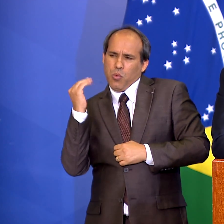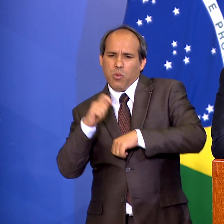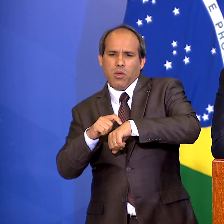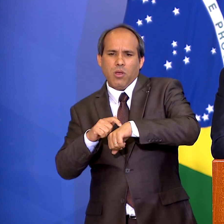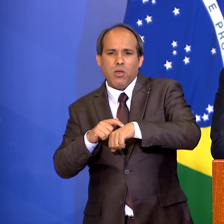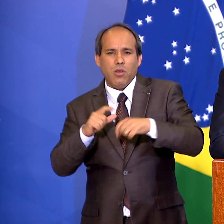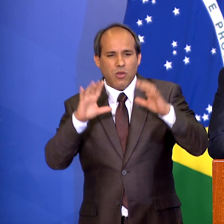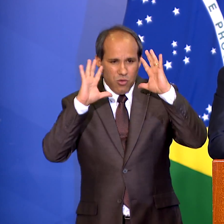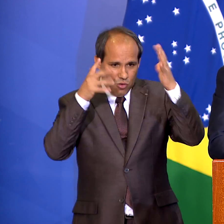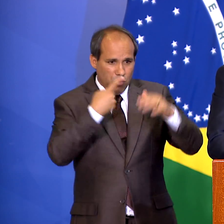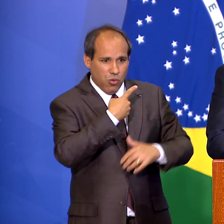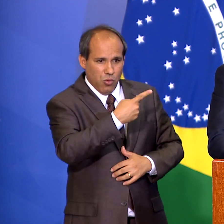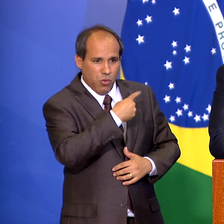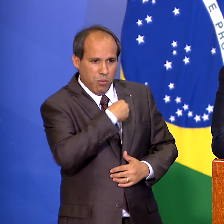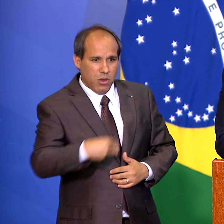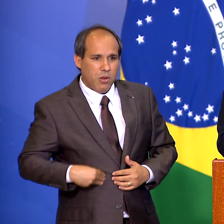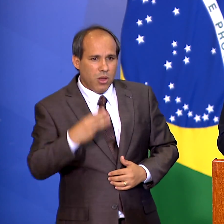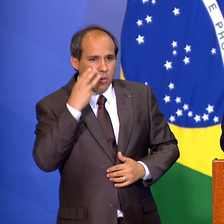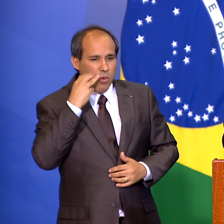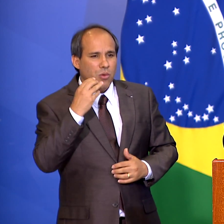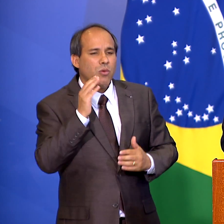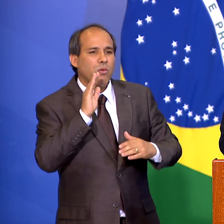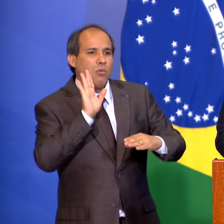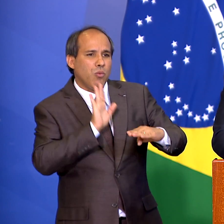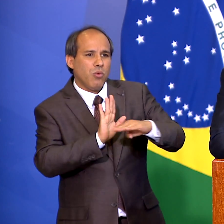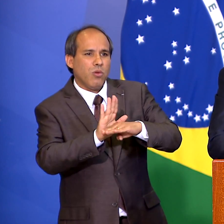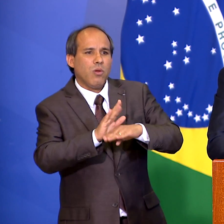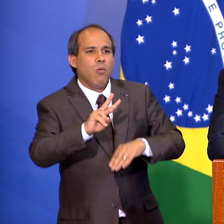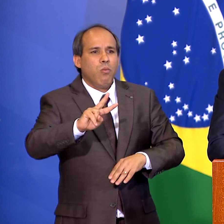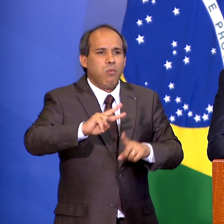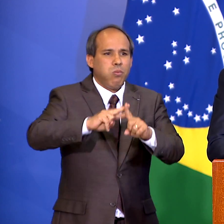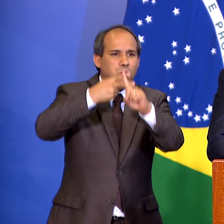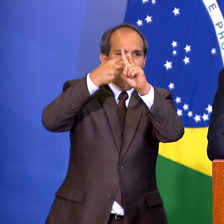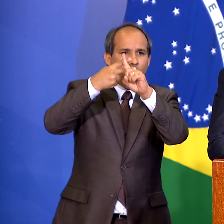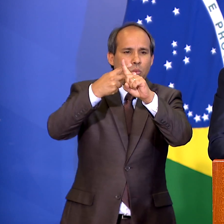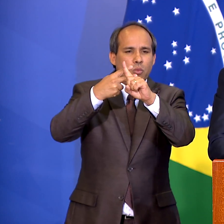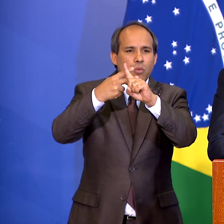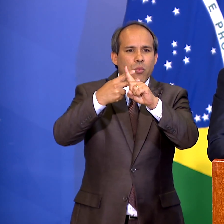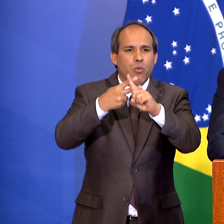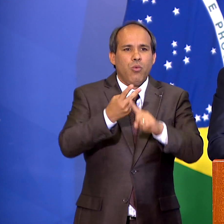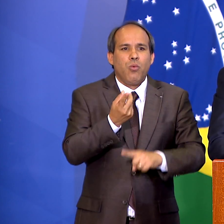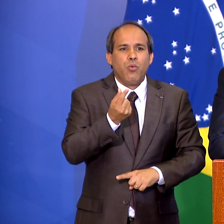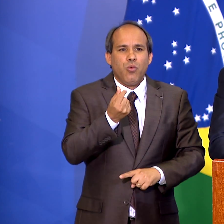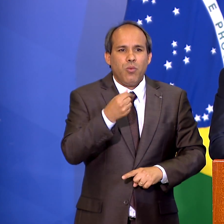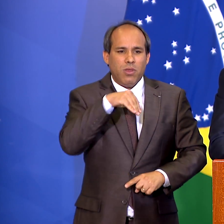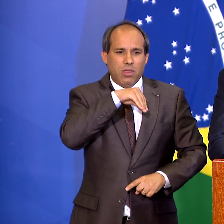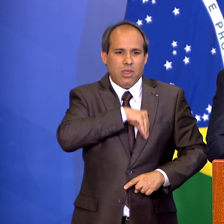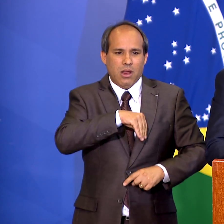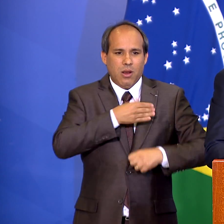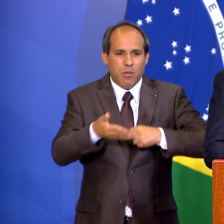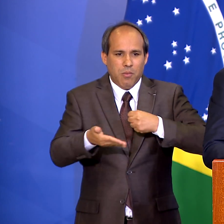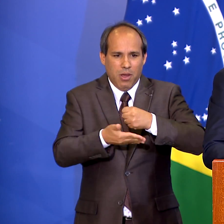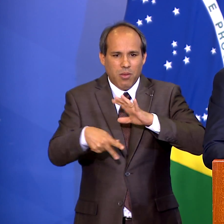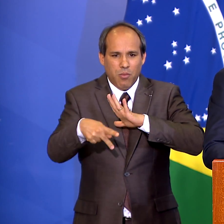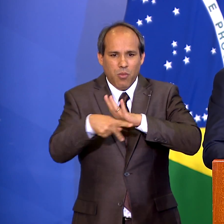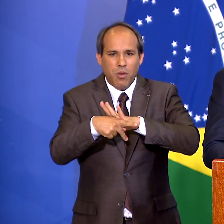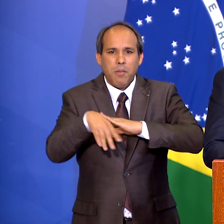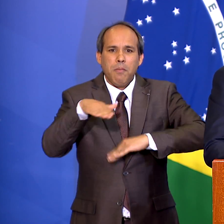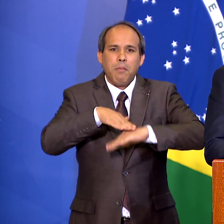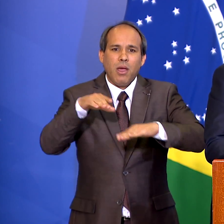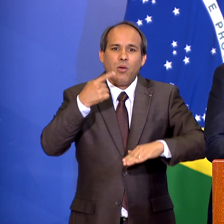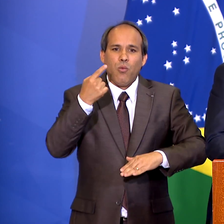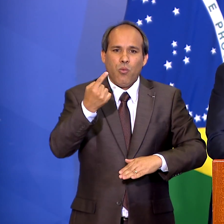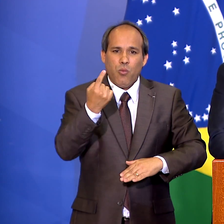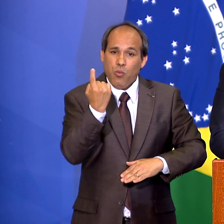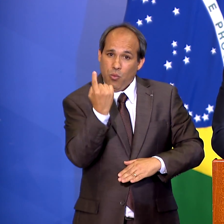da Educação o reajuste do piso para 1 milhão e 700 mil